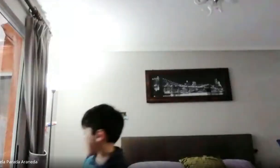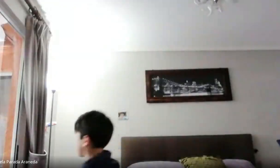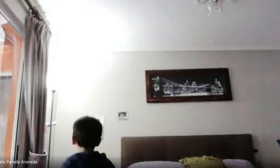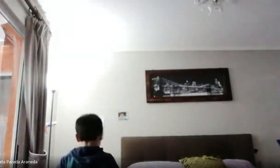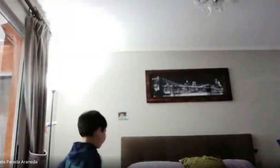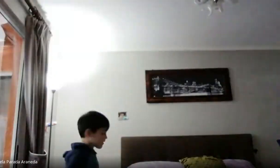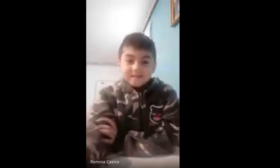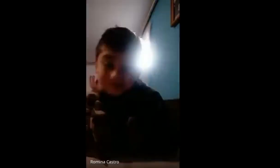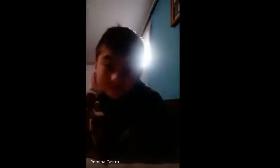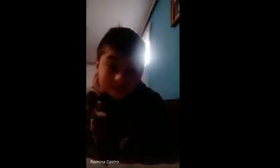¡Hola!